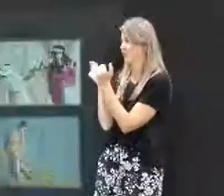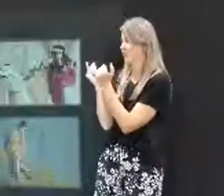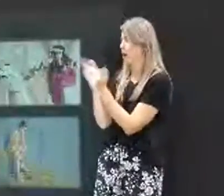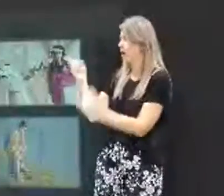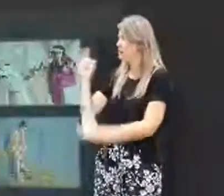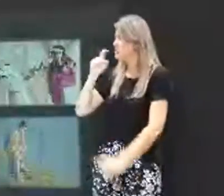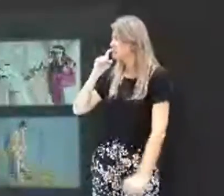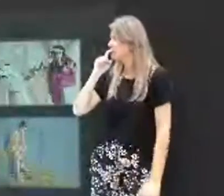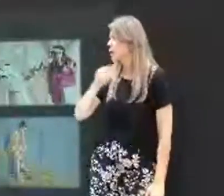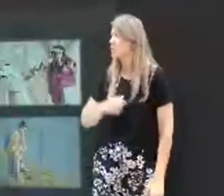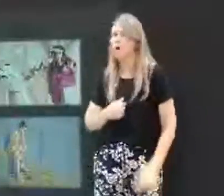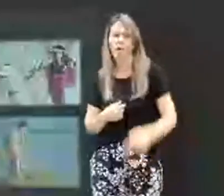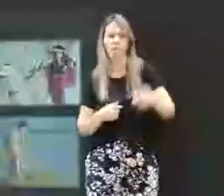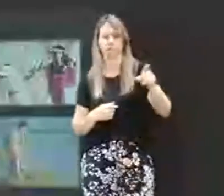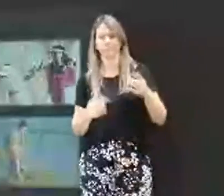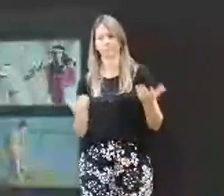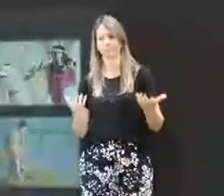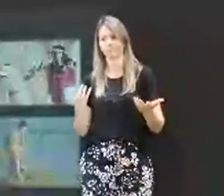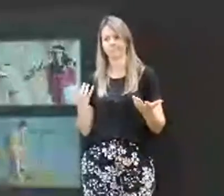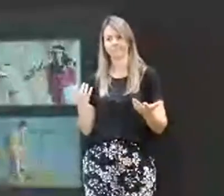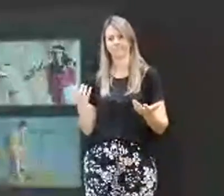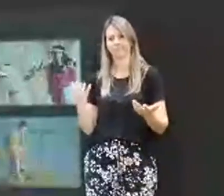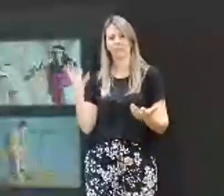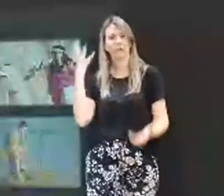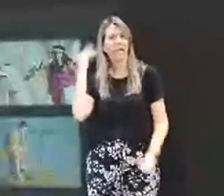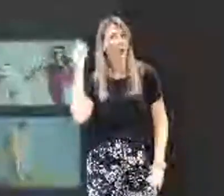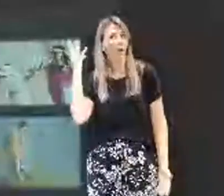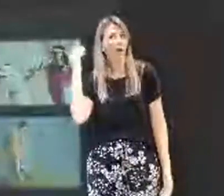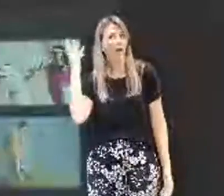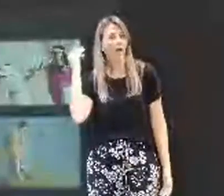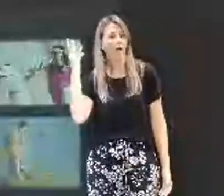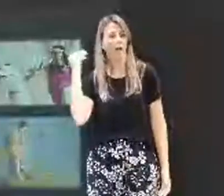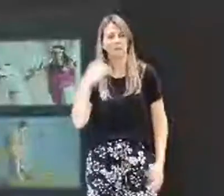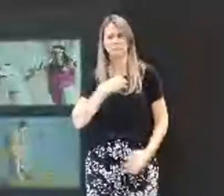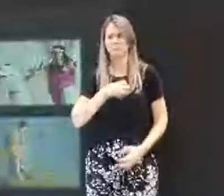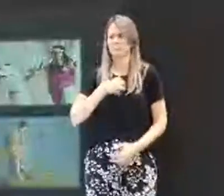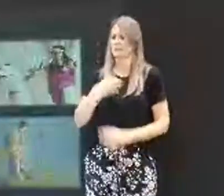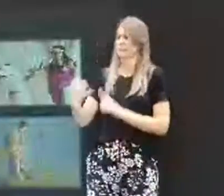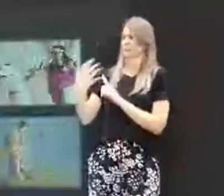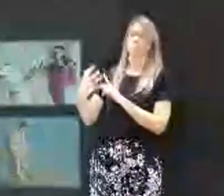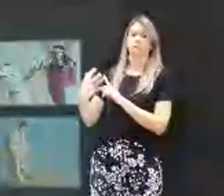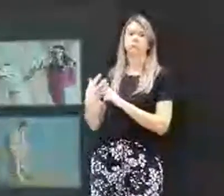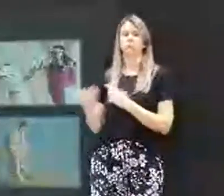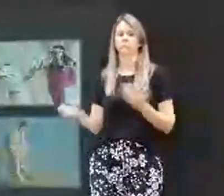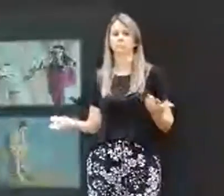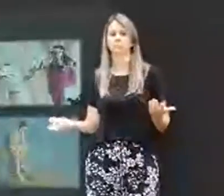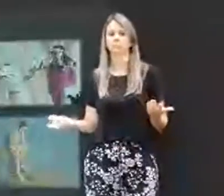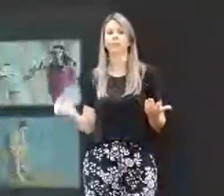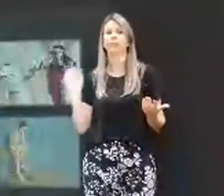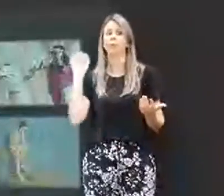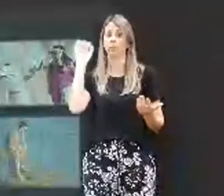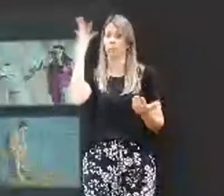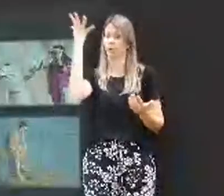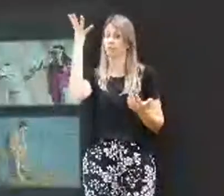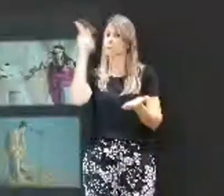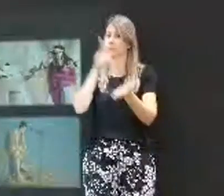vou, fofoca, de inveja. Né? Essas coisas que ficam sempre, né, nos